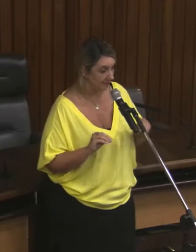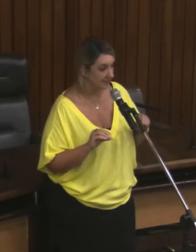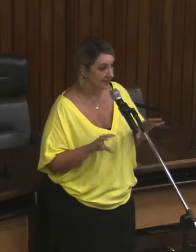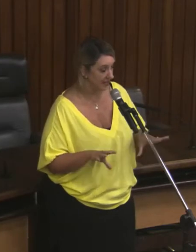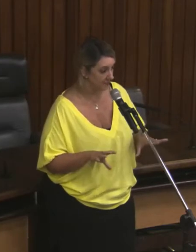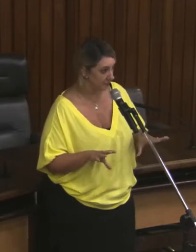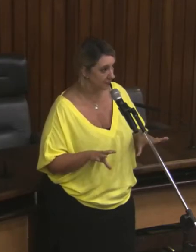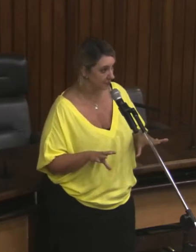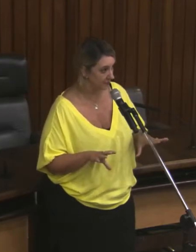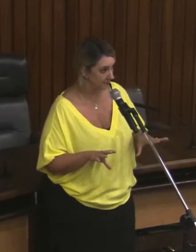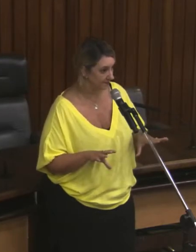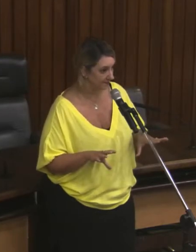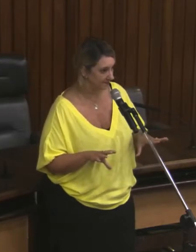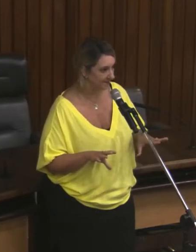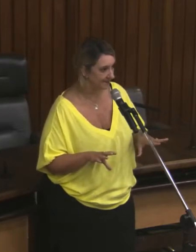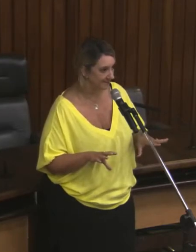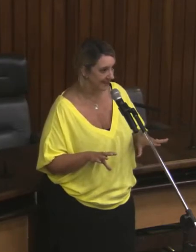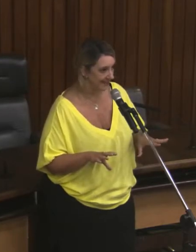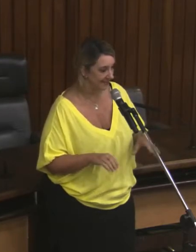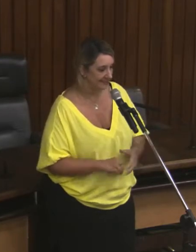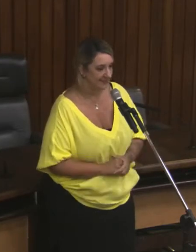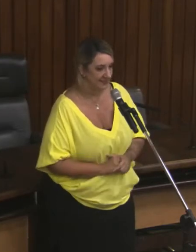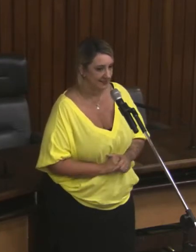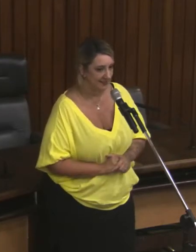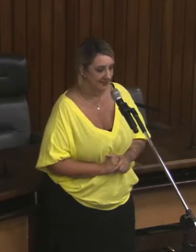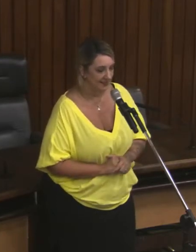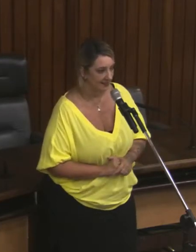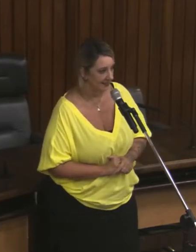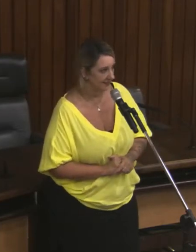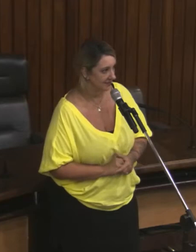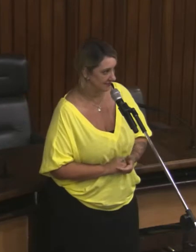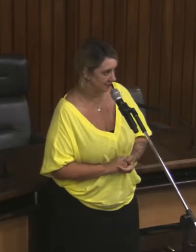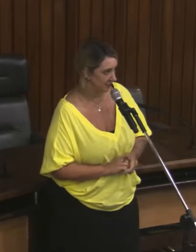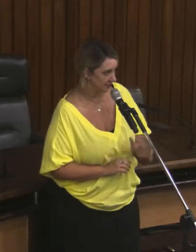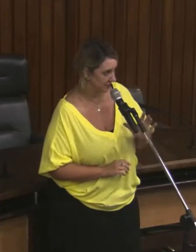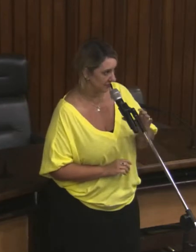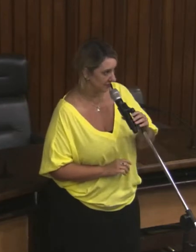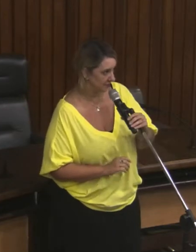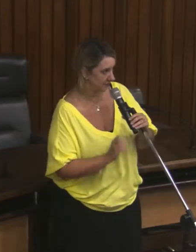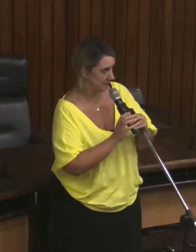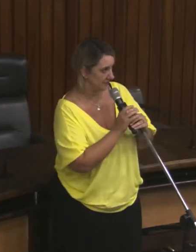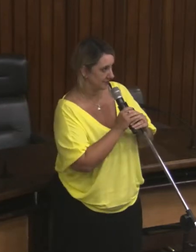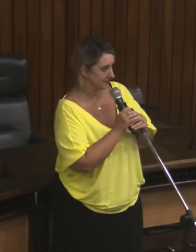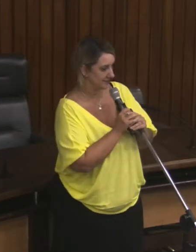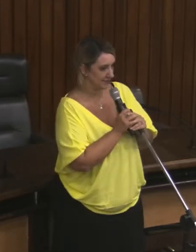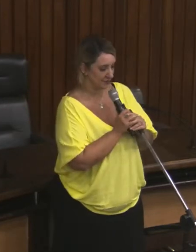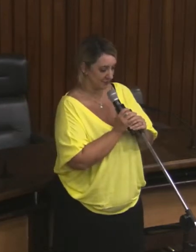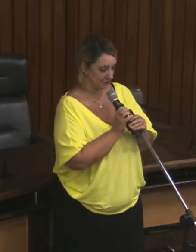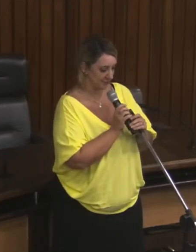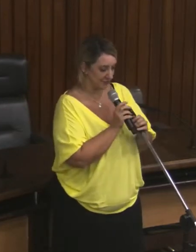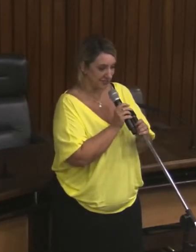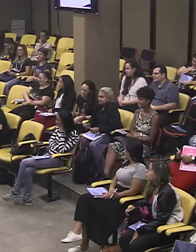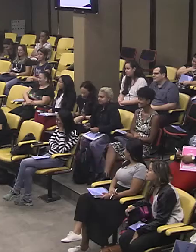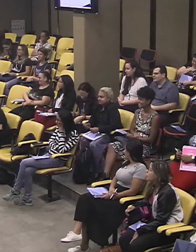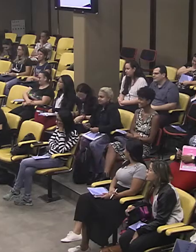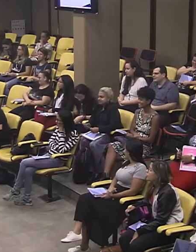e abre o olho. Tá? Vocês estão meio assustados, parece? Será que eu sou muito megera assim? Não,